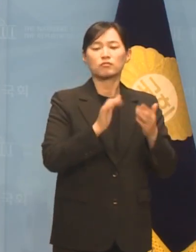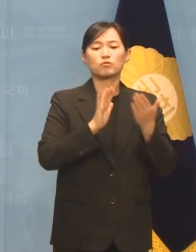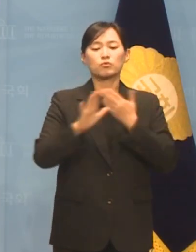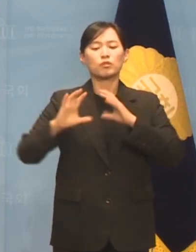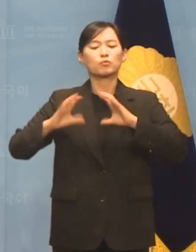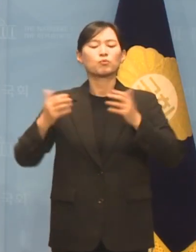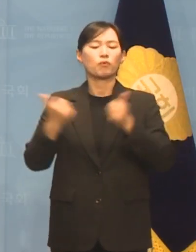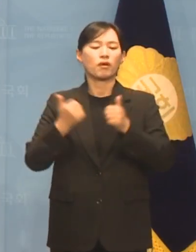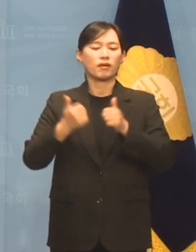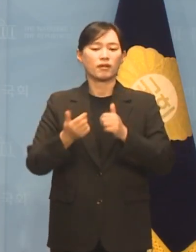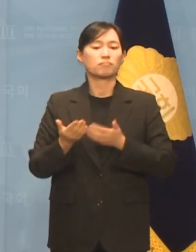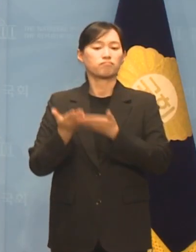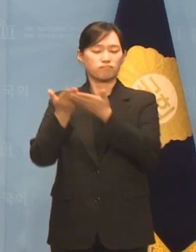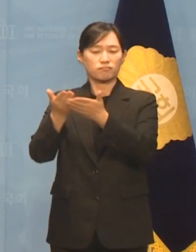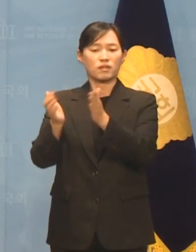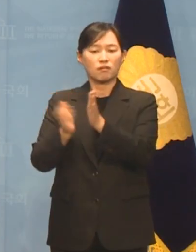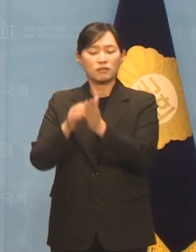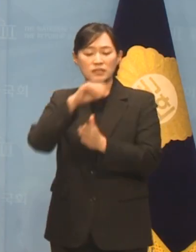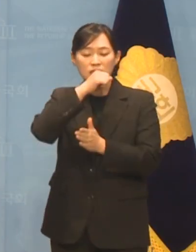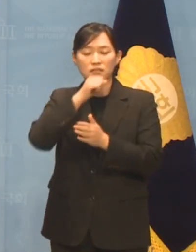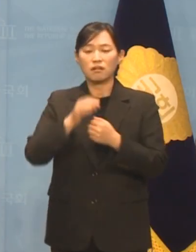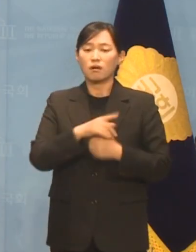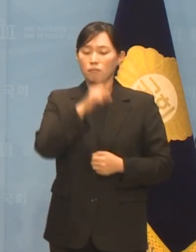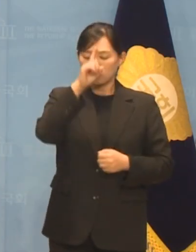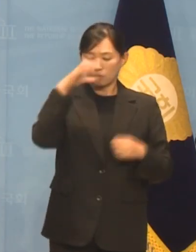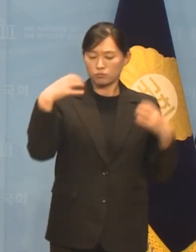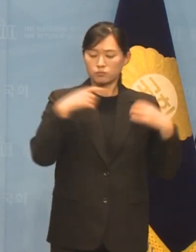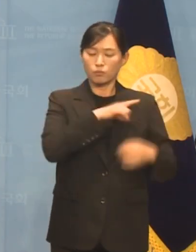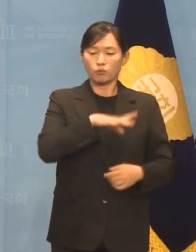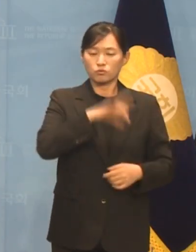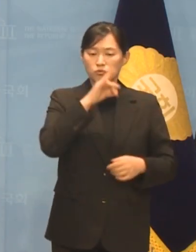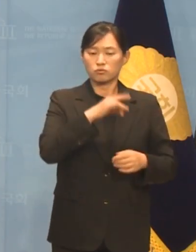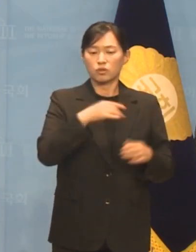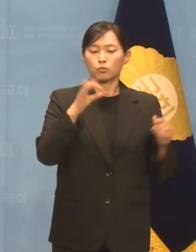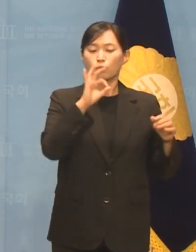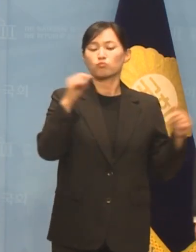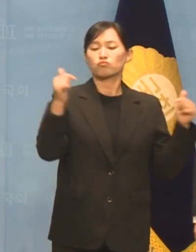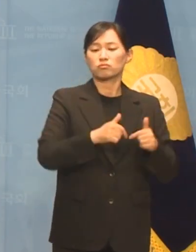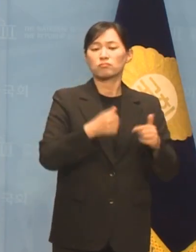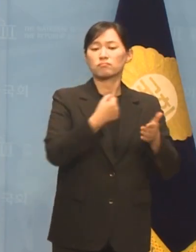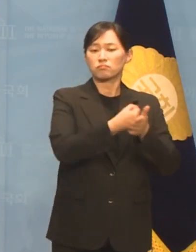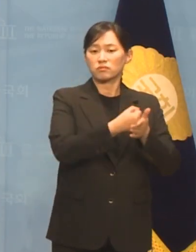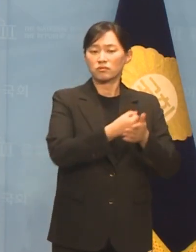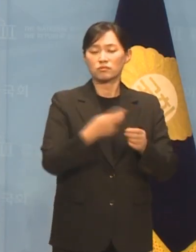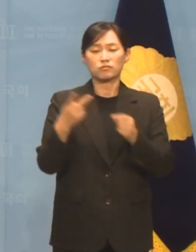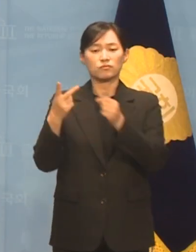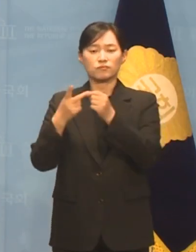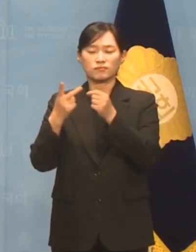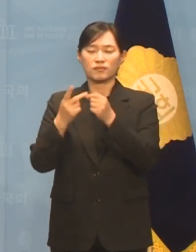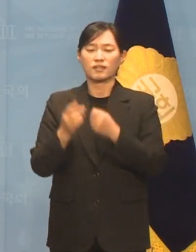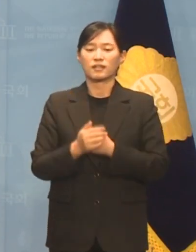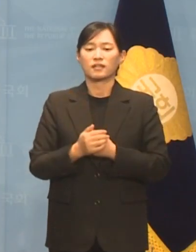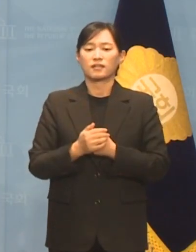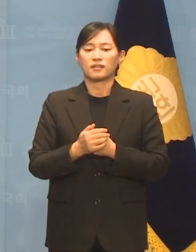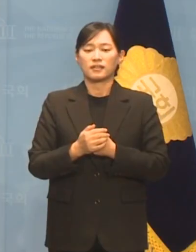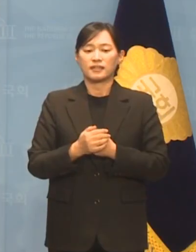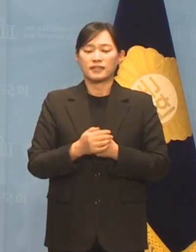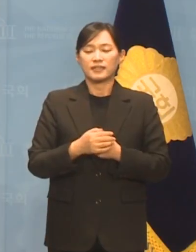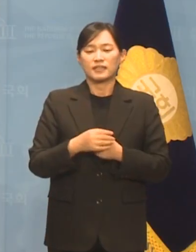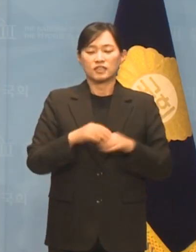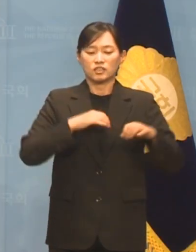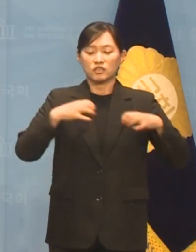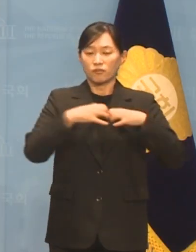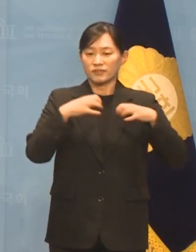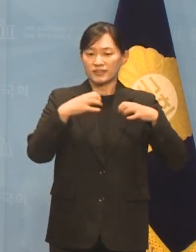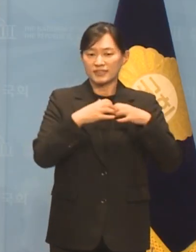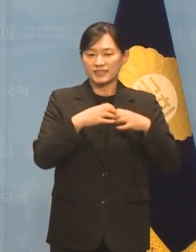국회에 제출한 예산안으로 정부가 먼저 감액을 결정했던 것입니다. 둘째, 전술 데이터링크